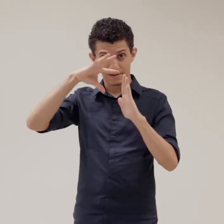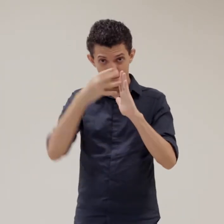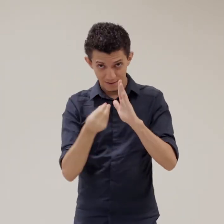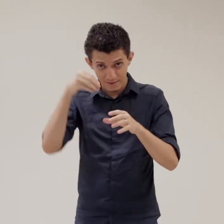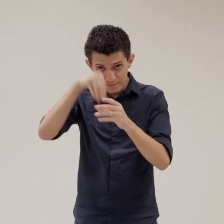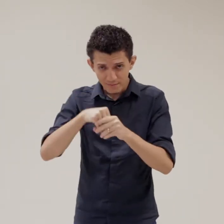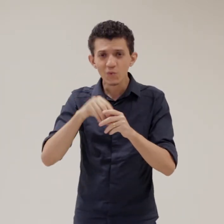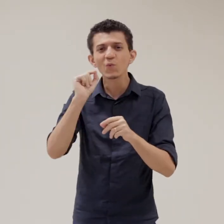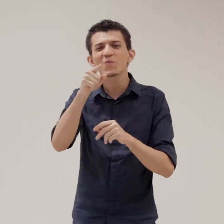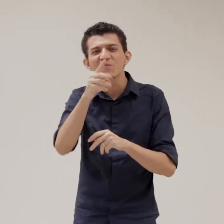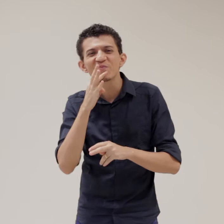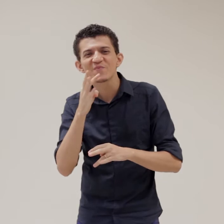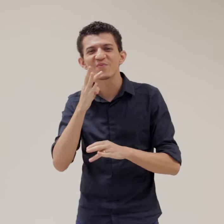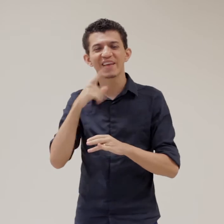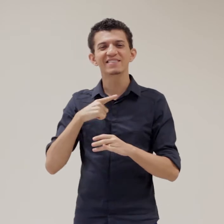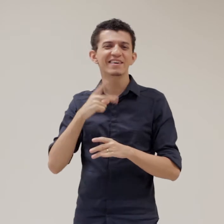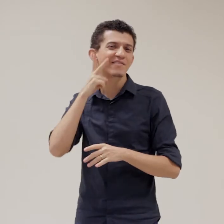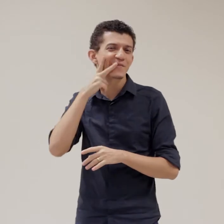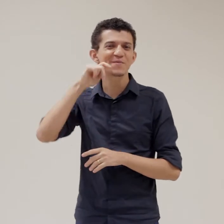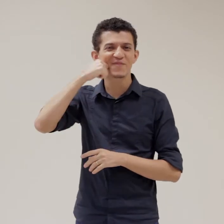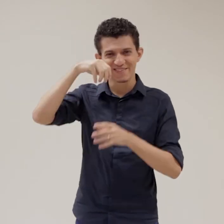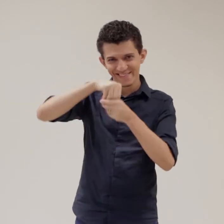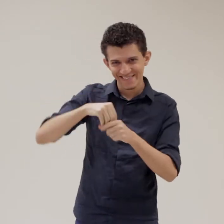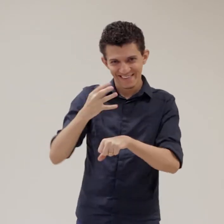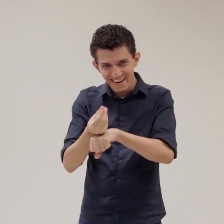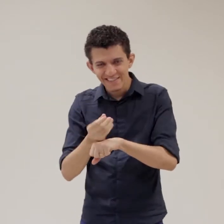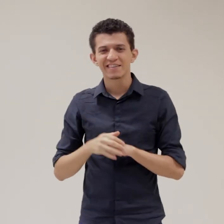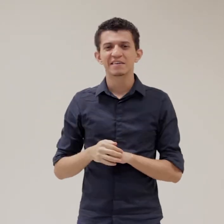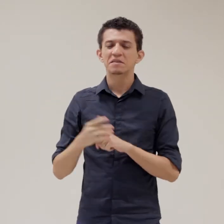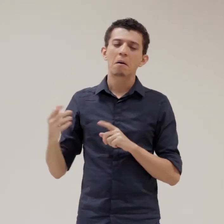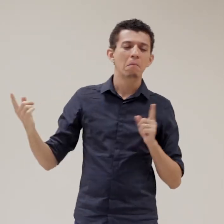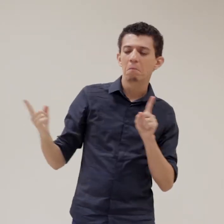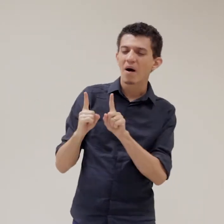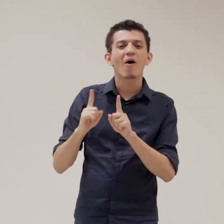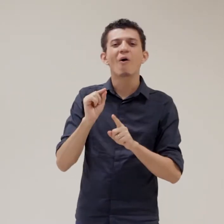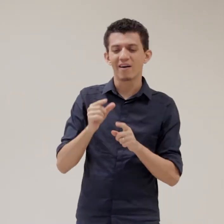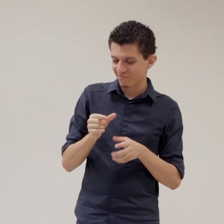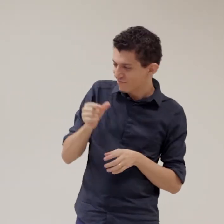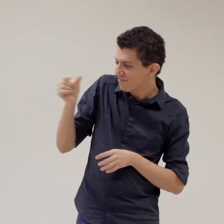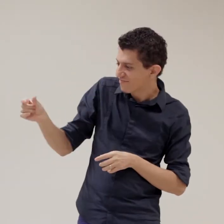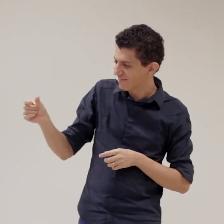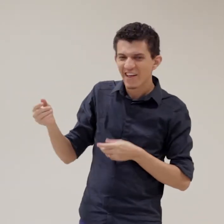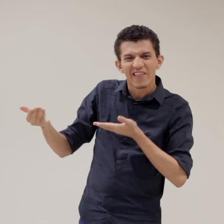comunhão em que trocamos os elementos com os irmãos, havia um crente surdo, e eu não sabia o que falar e nem como dizer algo a ele,